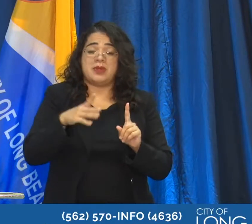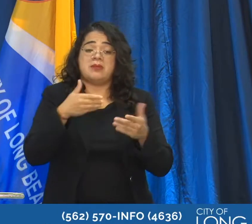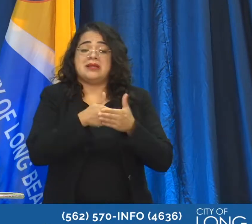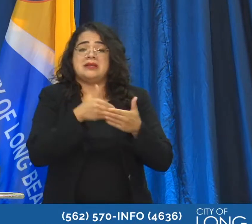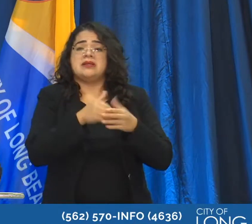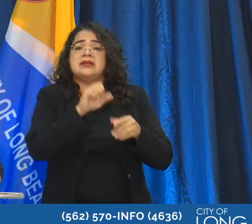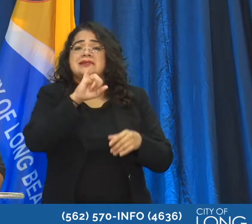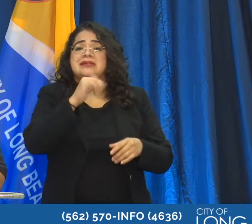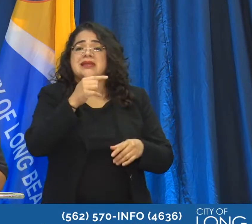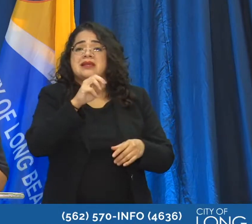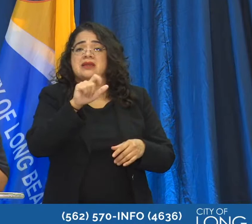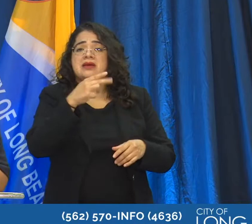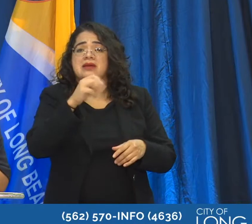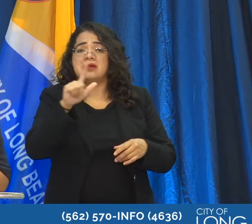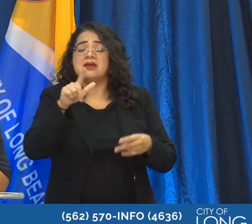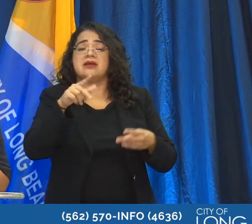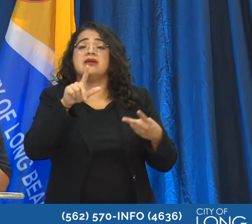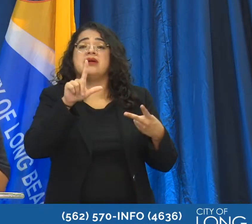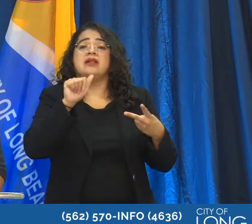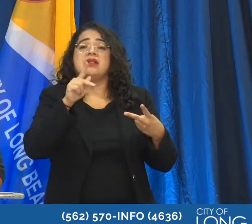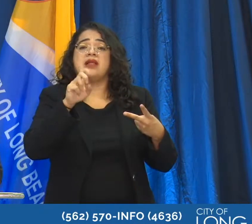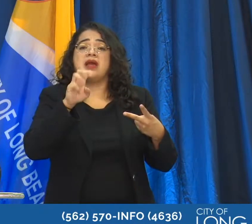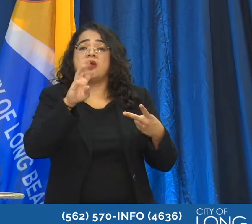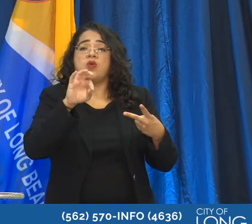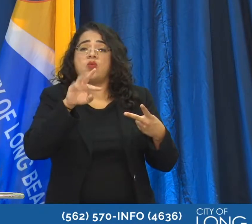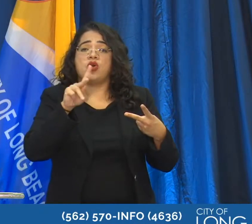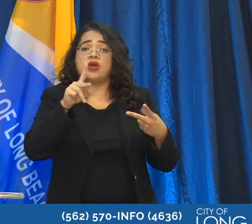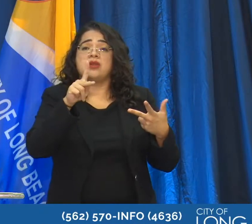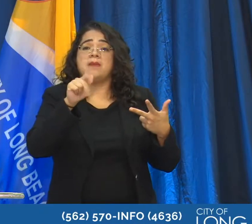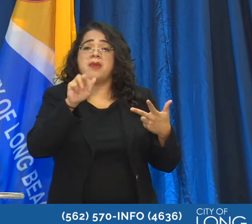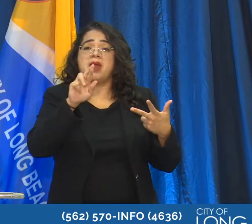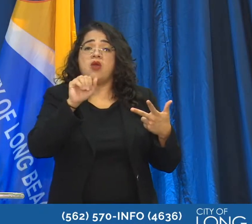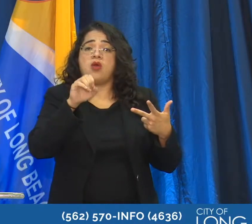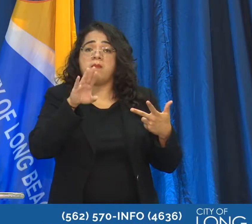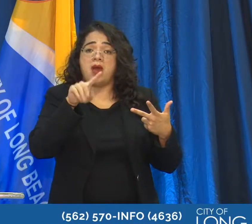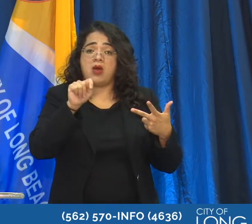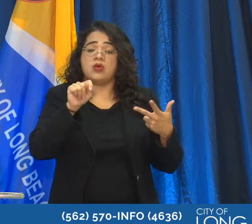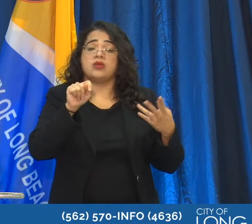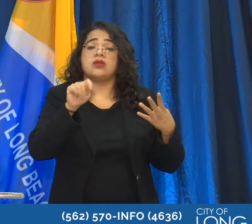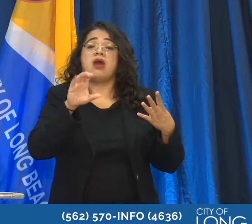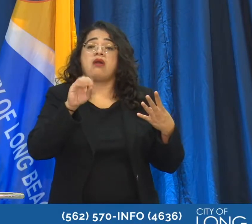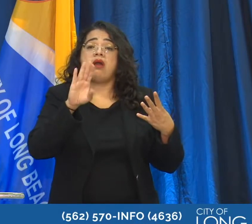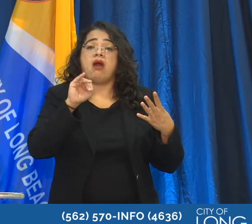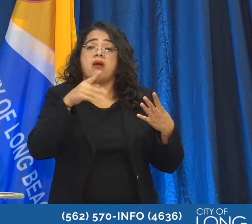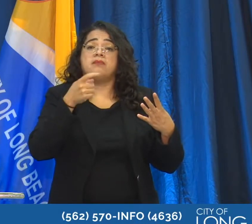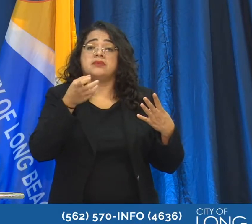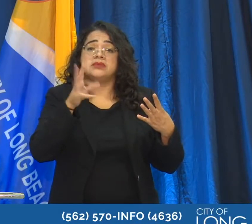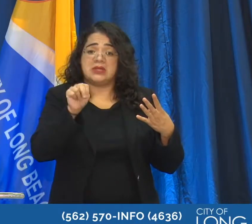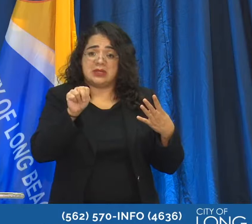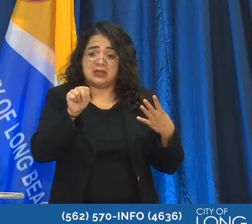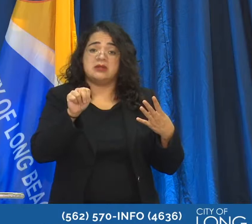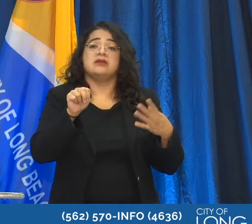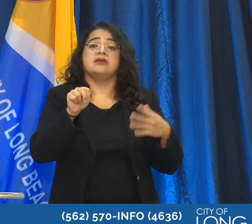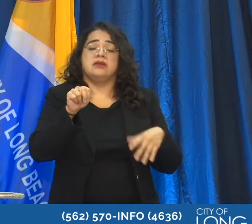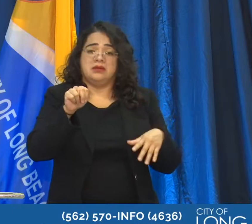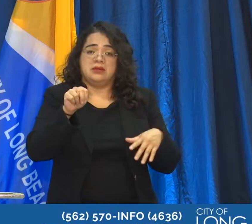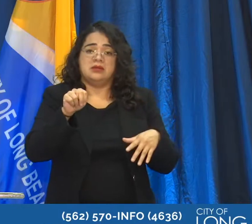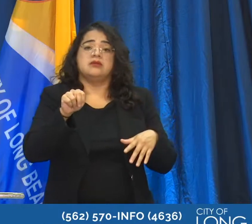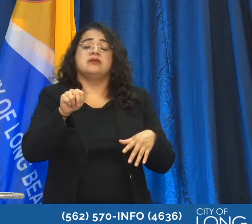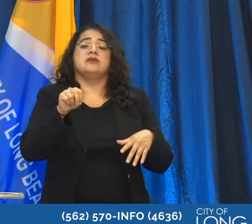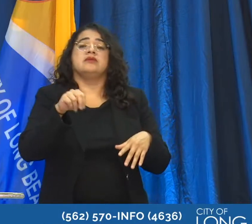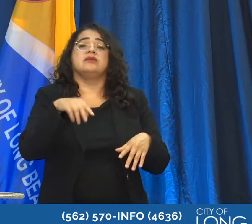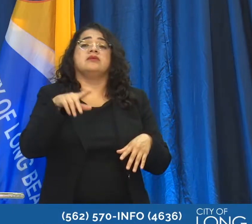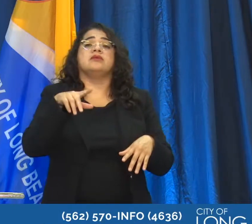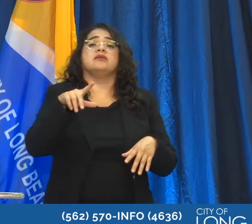como Signal Hill, Lakewood, Paramount y Compton. Los residentes externos serán redirigidos y referidos a las instalaciones